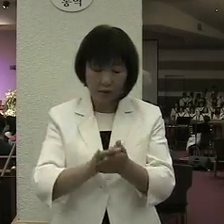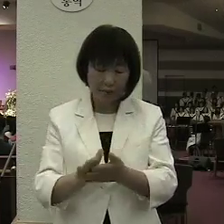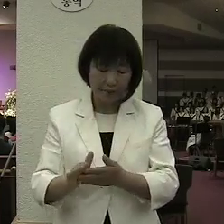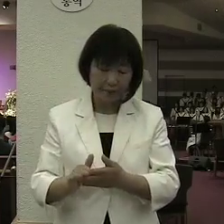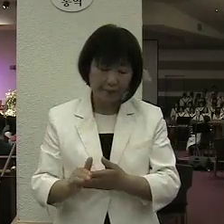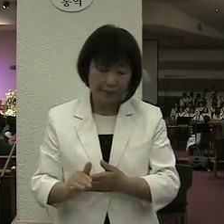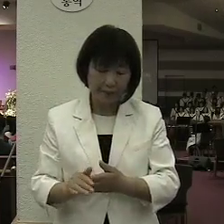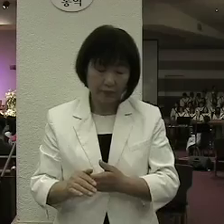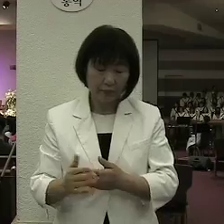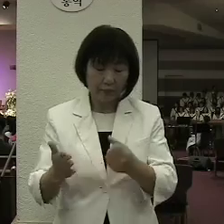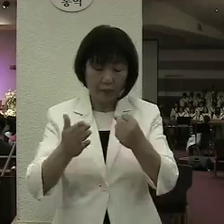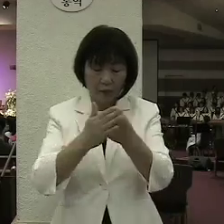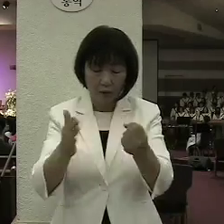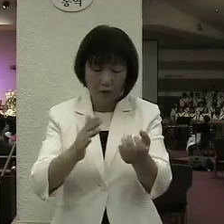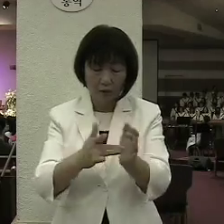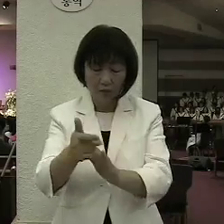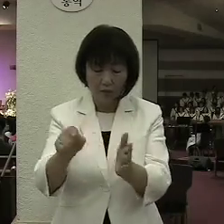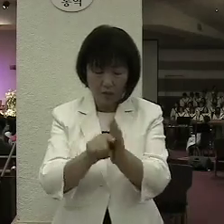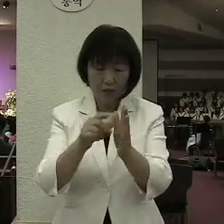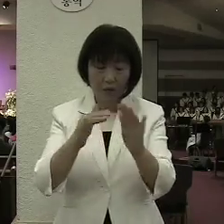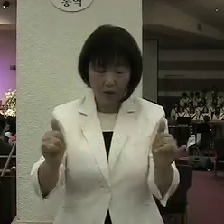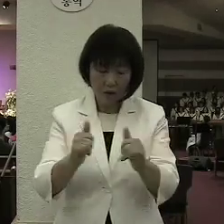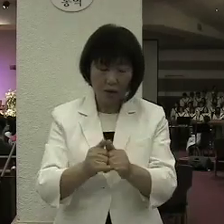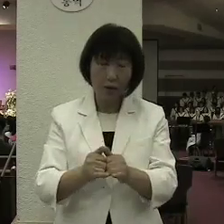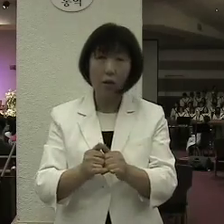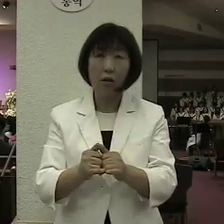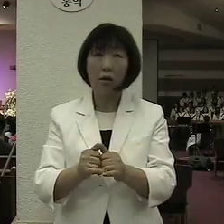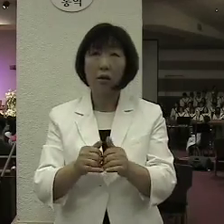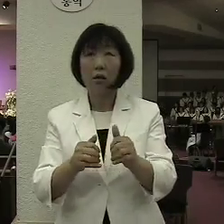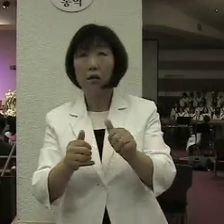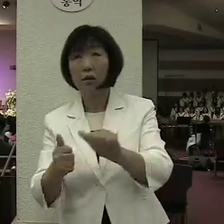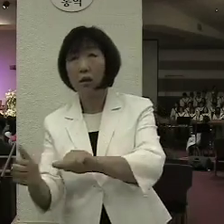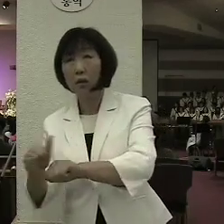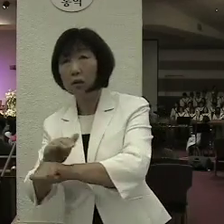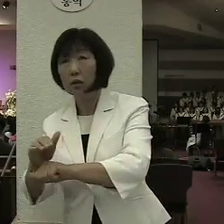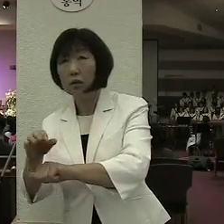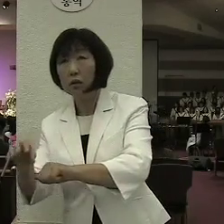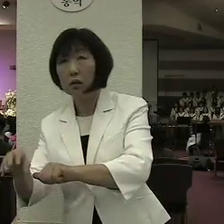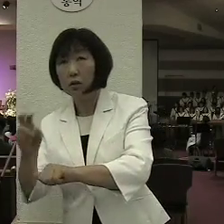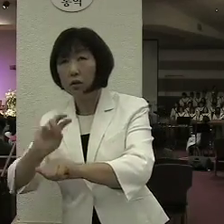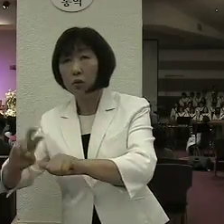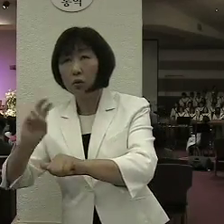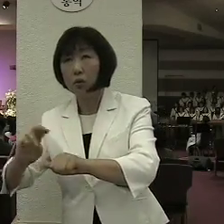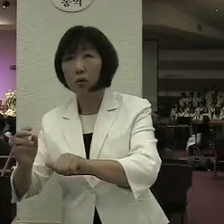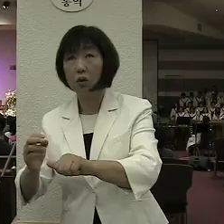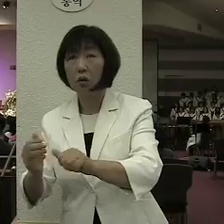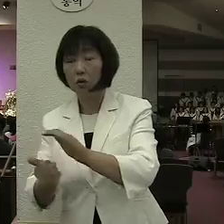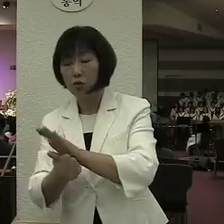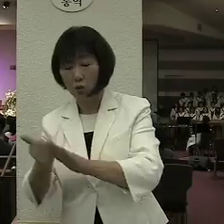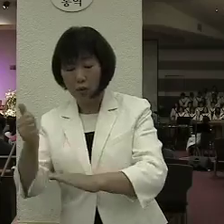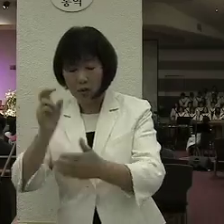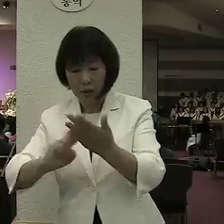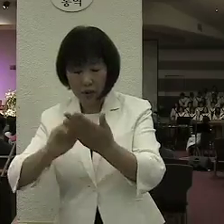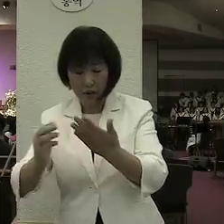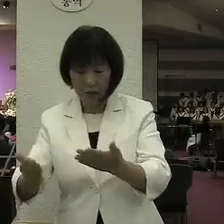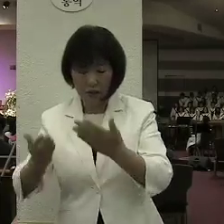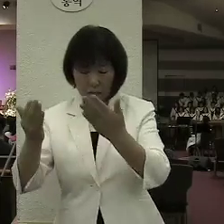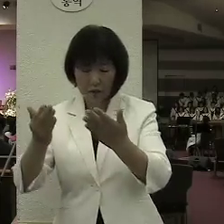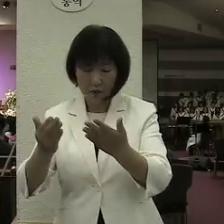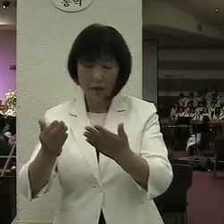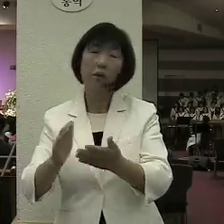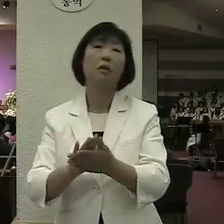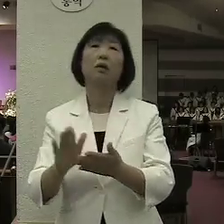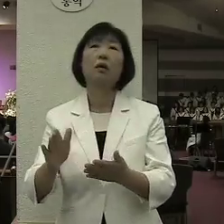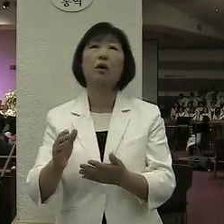뻥 터지고 저쪽에서 또 뻥 터지고 이렇게 찬양대가 한 군데만 있는 것이 아니라 여러 군데 있어갖고 막 서로